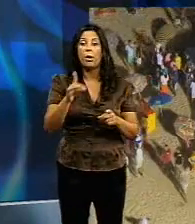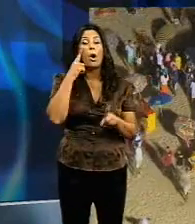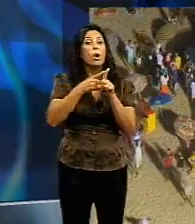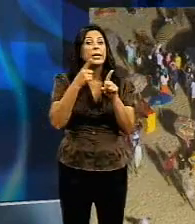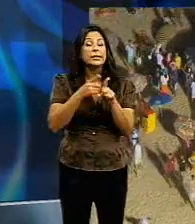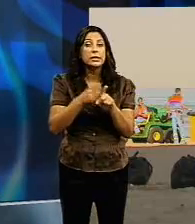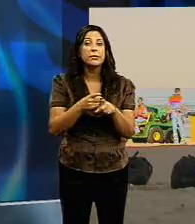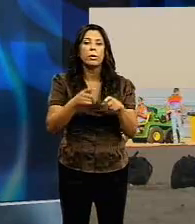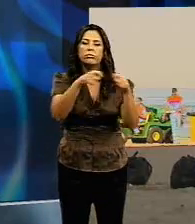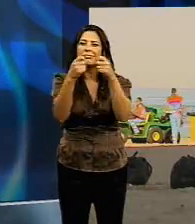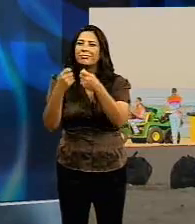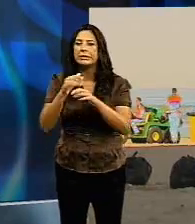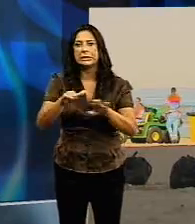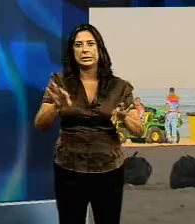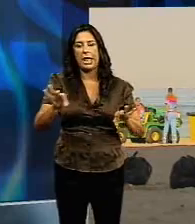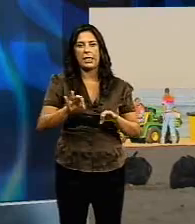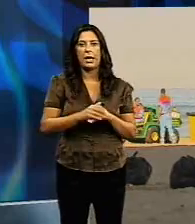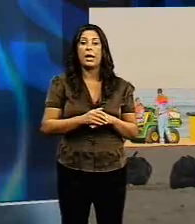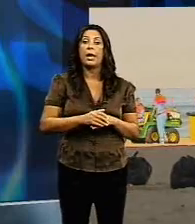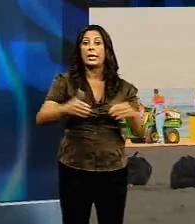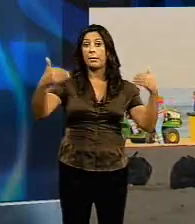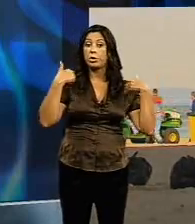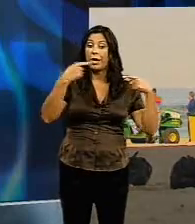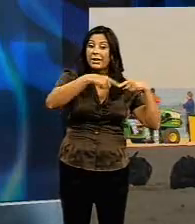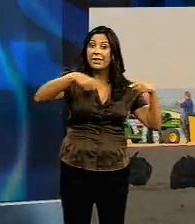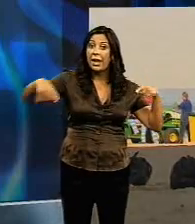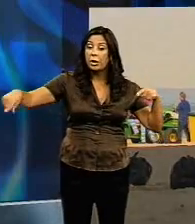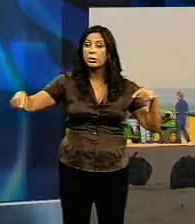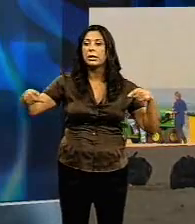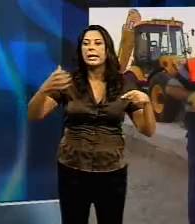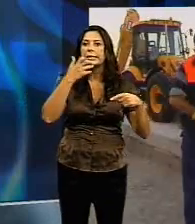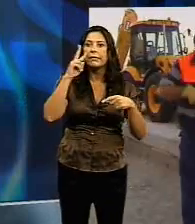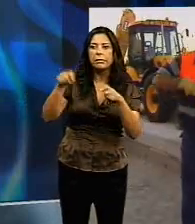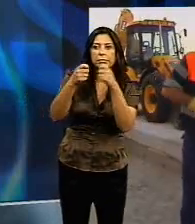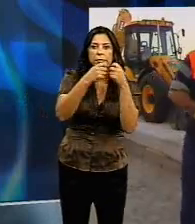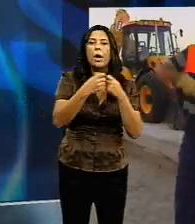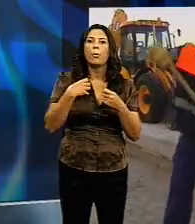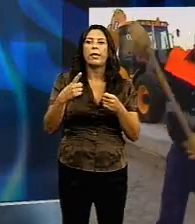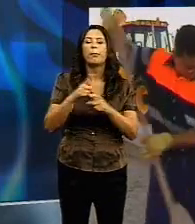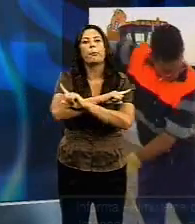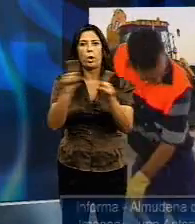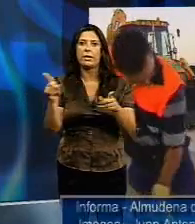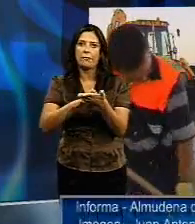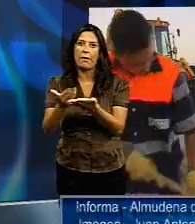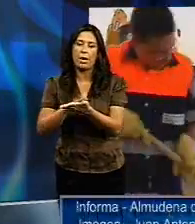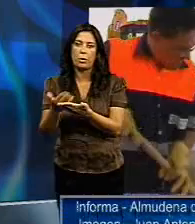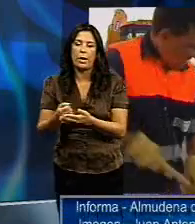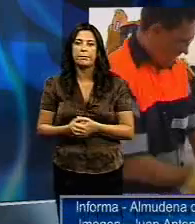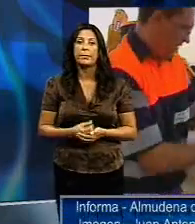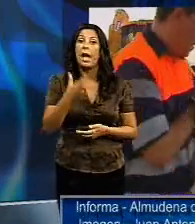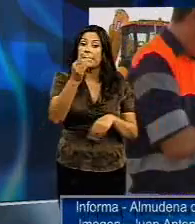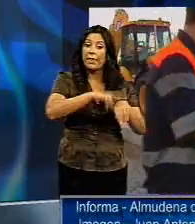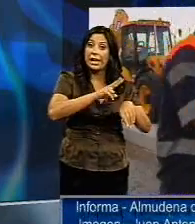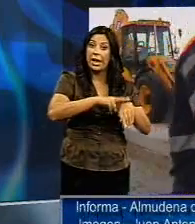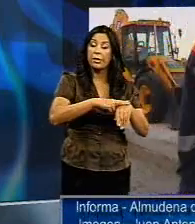estado y demarcación de costas, competente en el litoral, pueda rechazar la celebración de las barbacoas. Además, todas las delegaciones